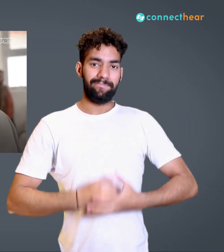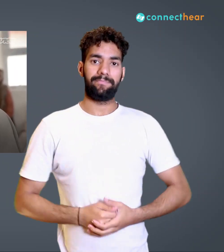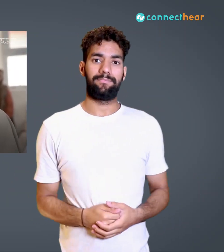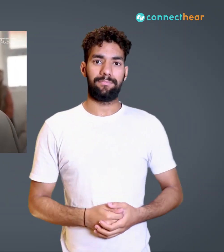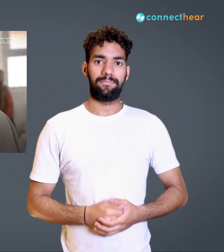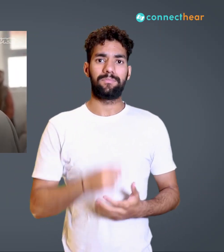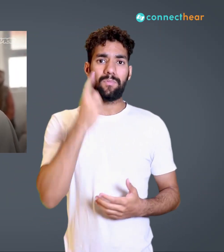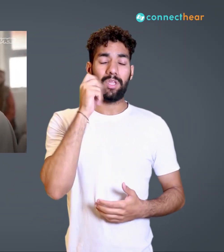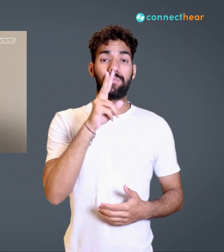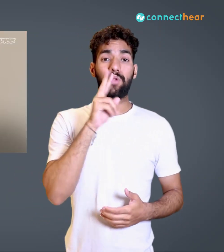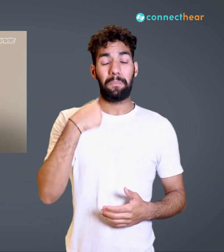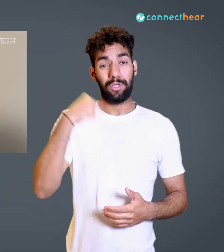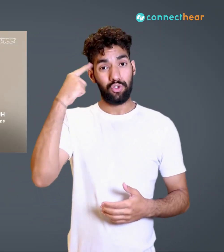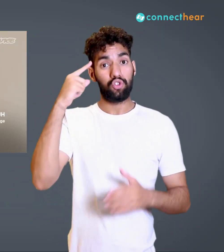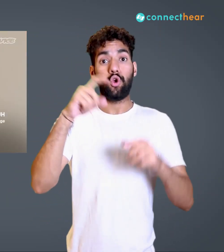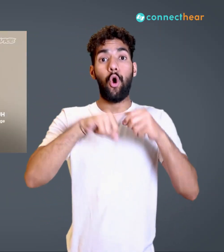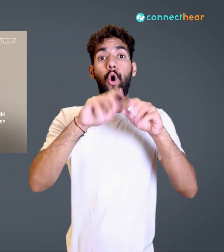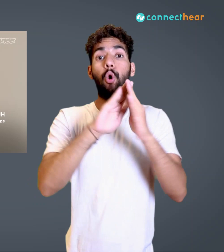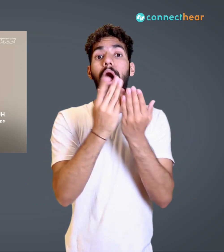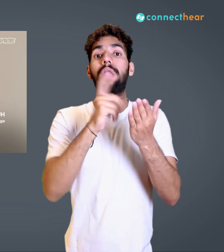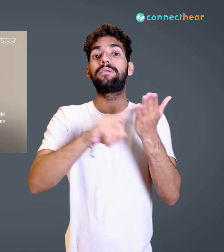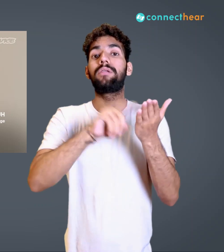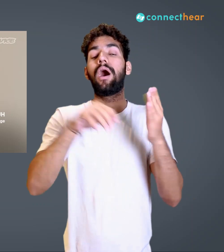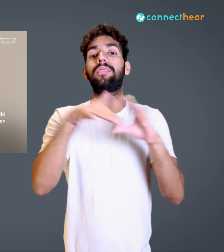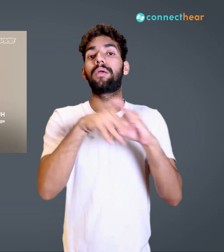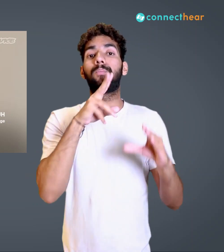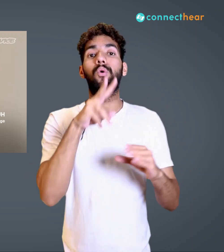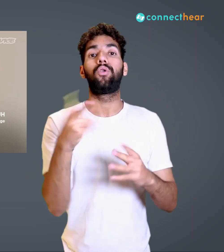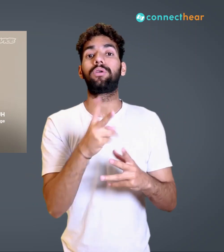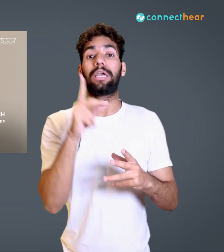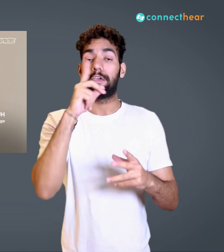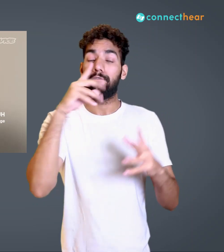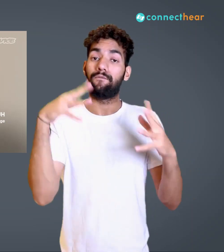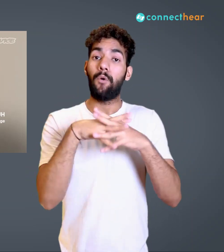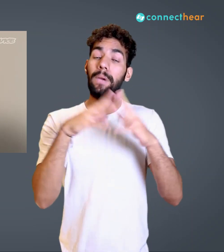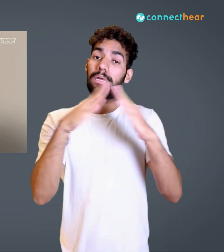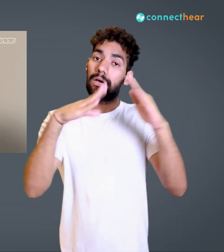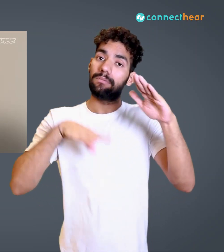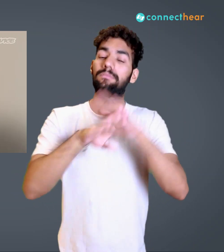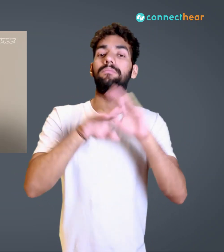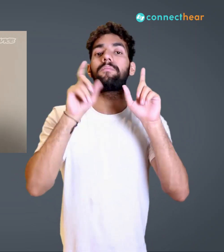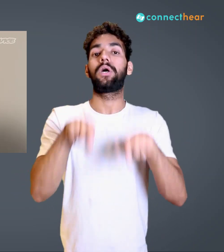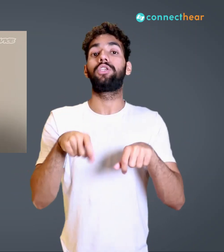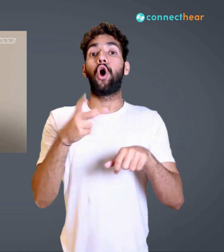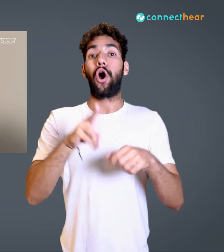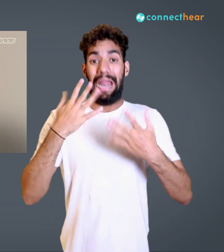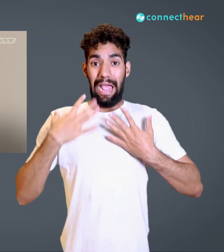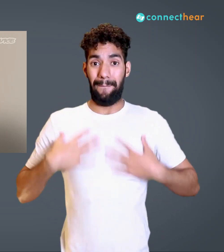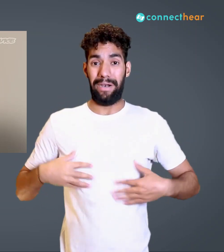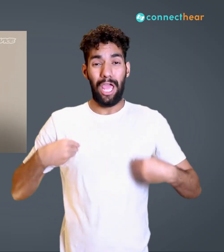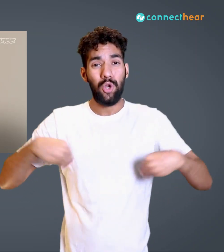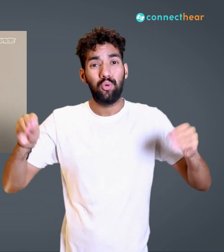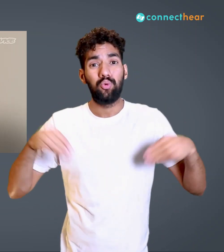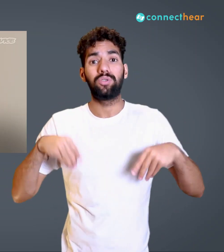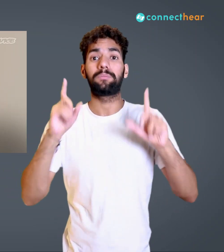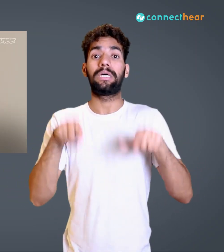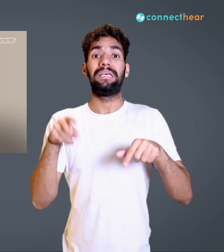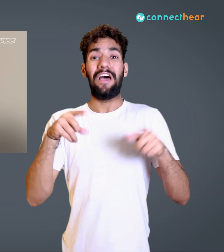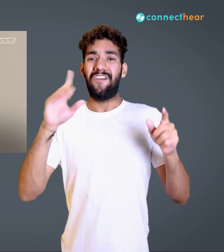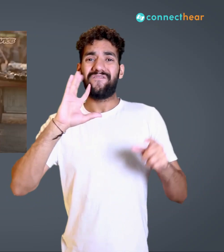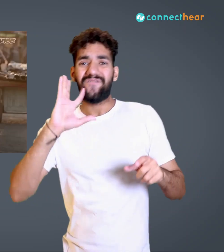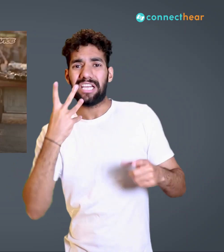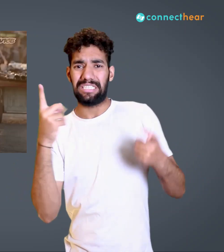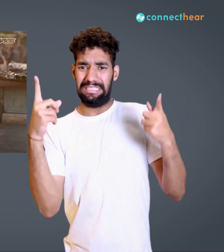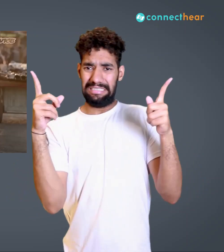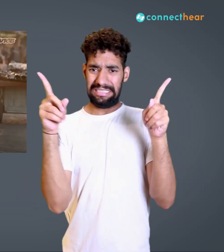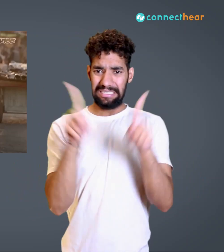they should be living here? لباس په حق کې قرآن چې هدایت کو چې ښځې باید داسې لباس واغوندي چې هغه جلب نظر د خلکو